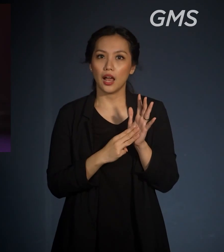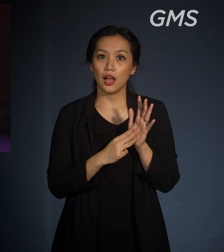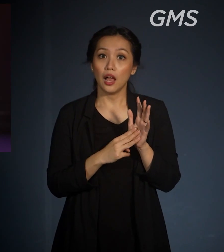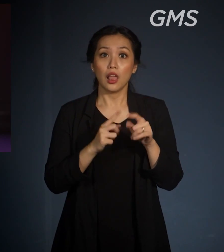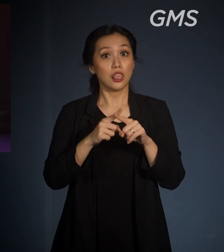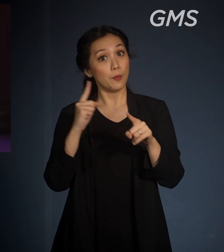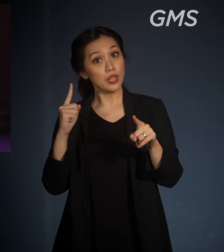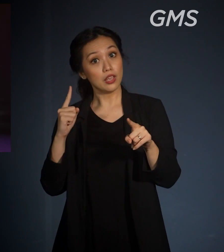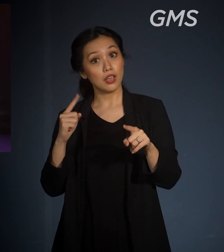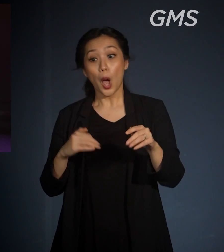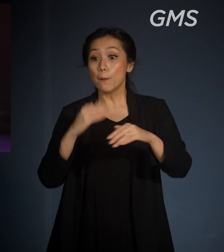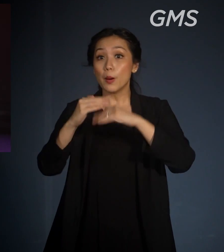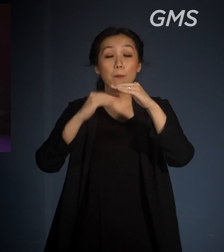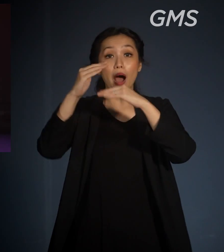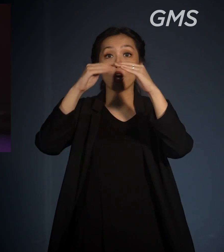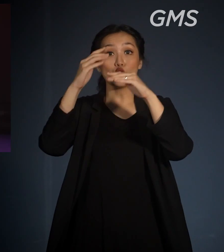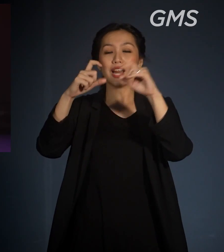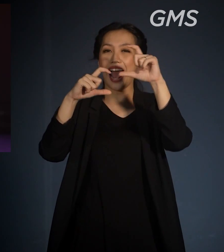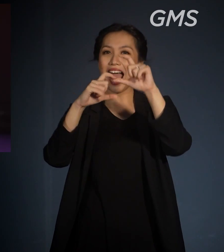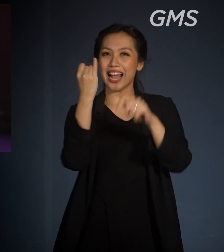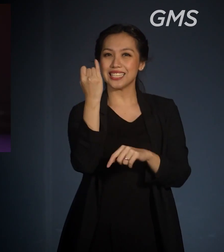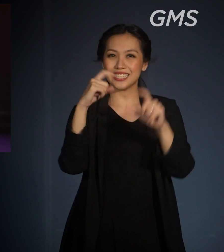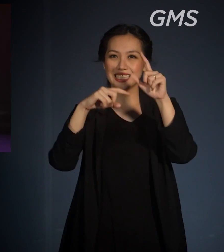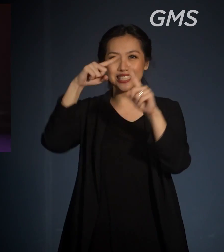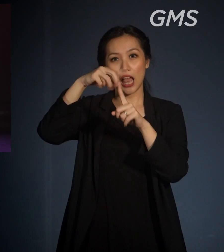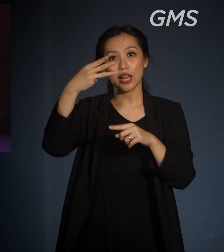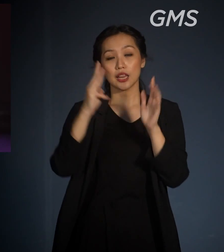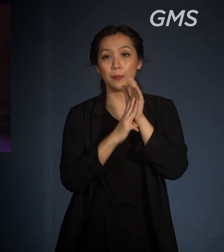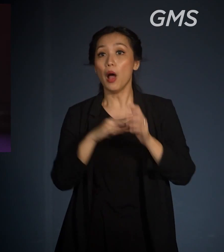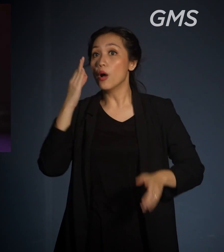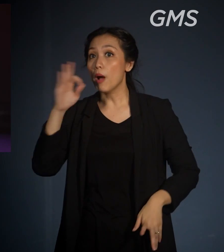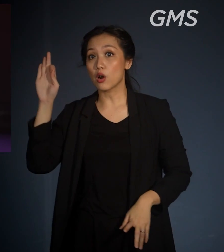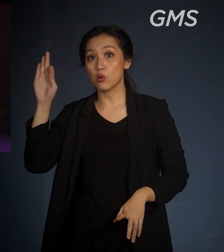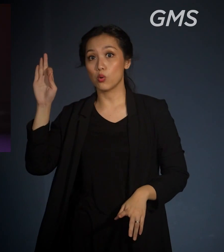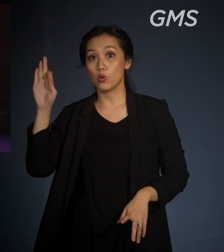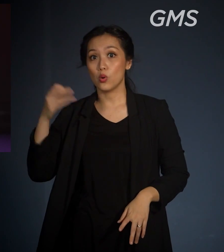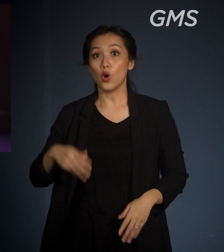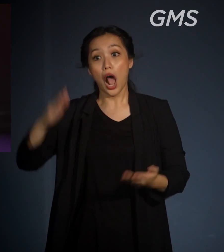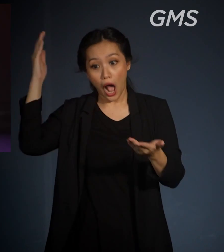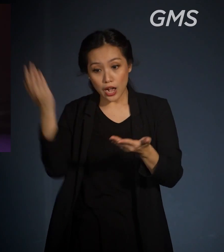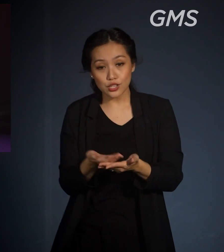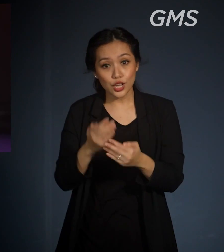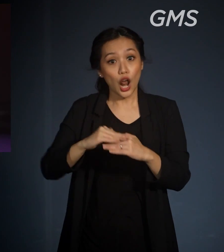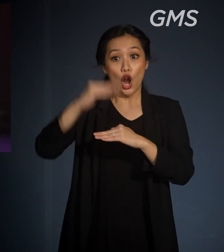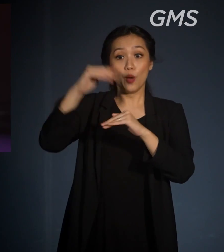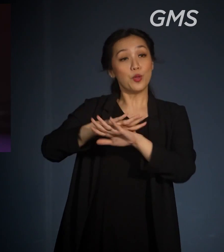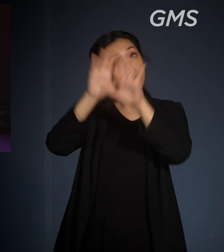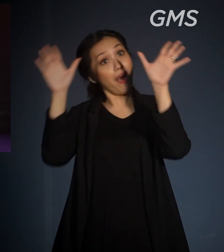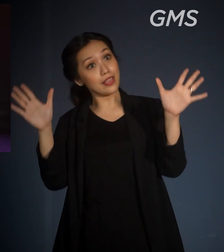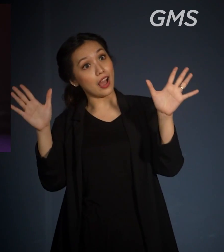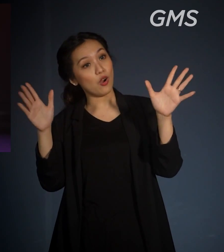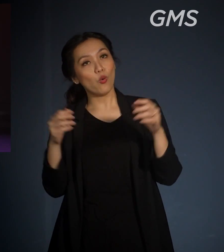satu orang cerita, di masa pandemi ini justru omset saya malah berlimpah-limpah. Kenapa? Ya, dulu